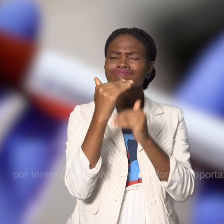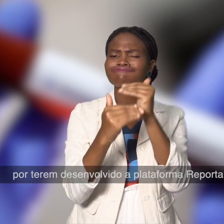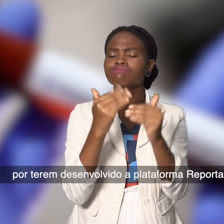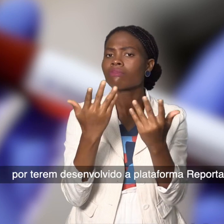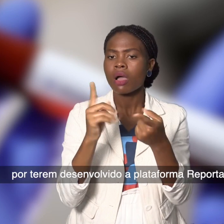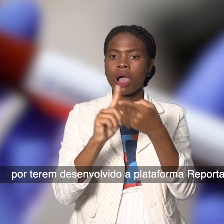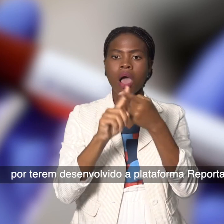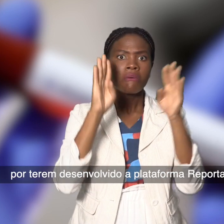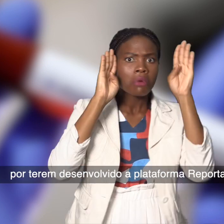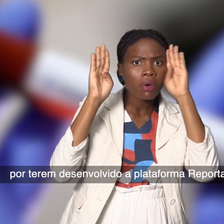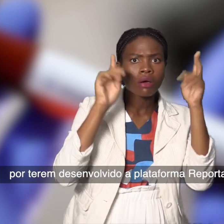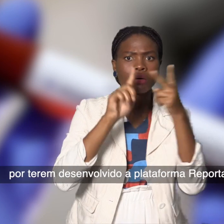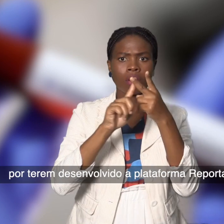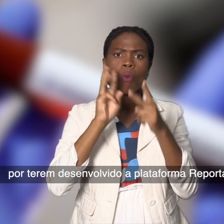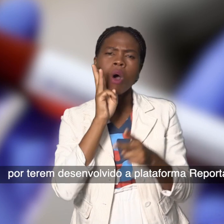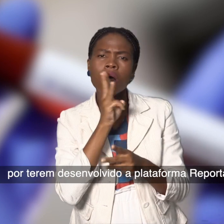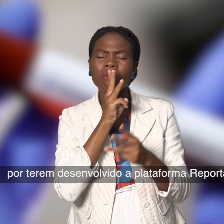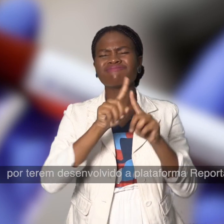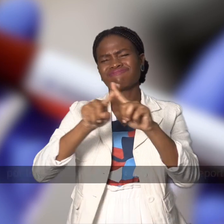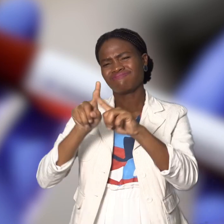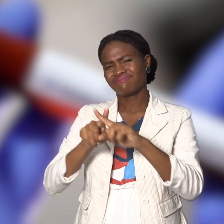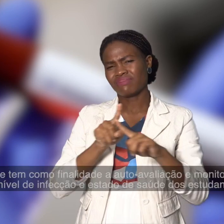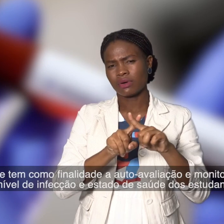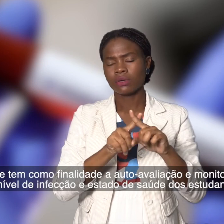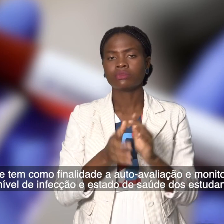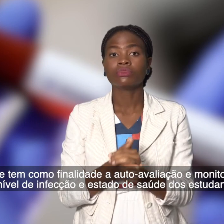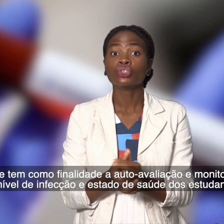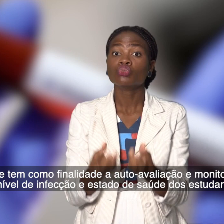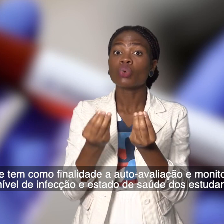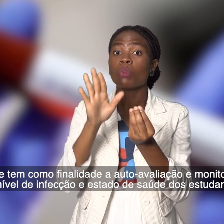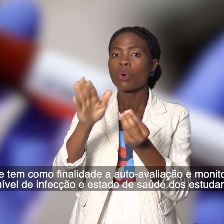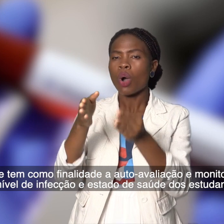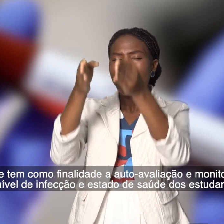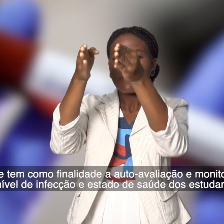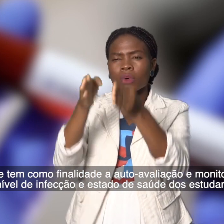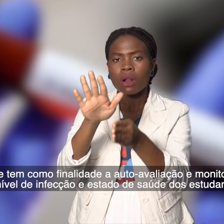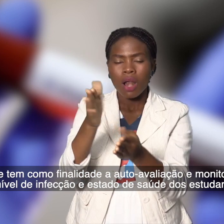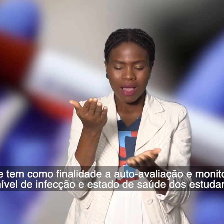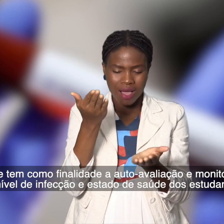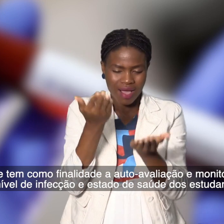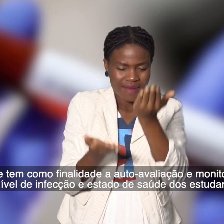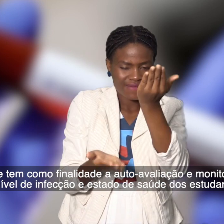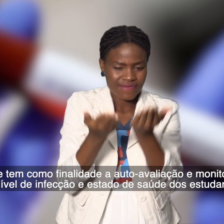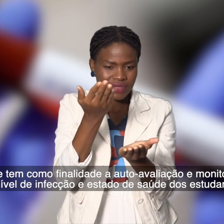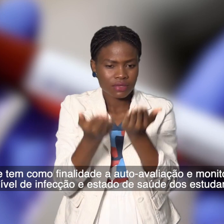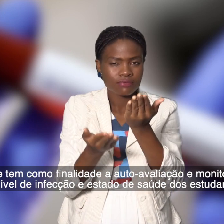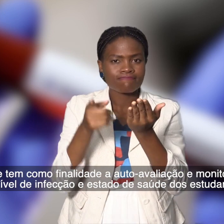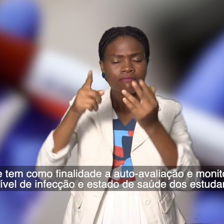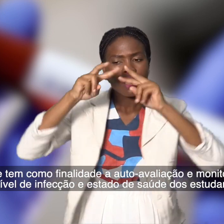terem desenvolvido a plataforma Reporta que tem como finalidade a autoavaliação e monitoria do